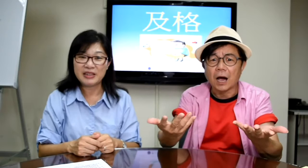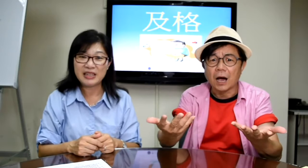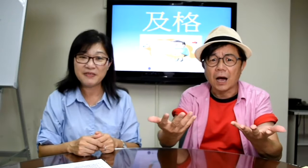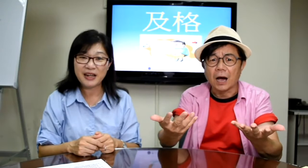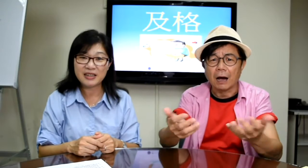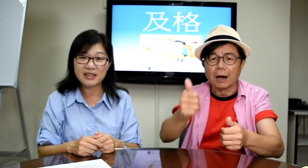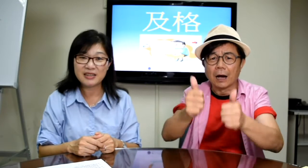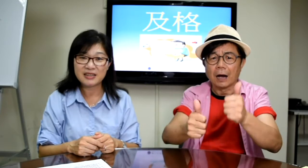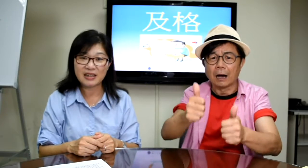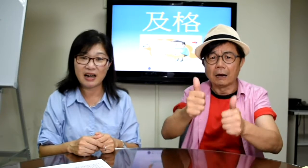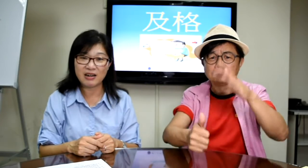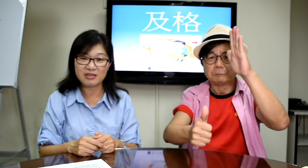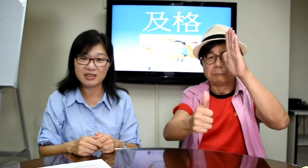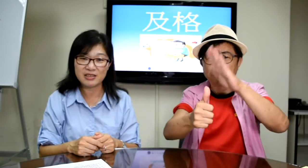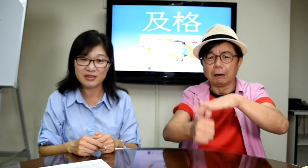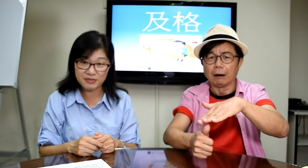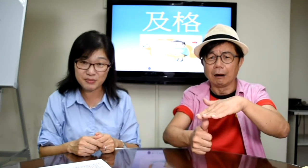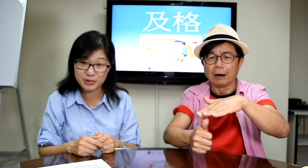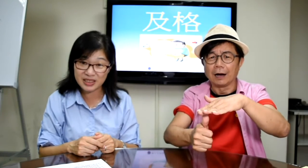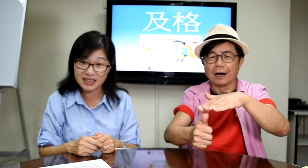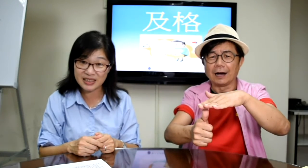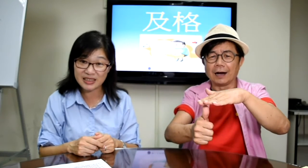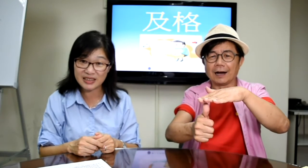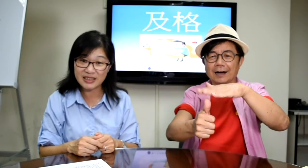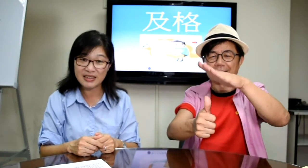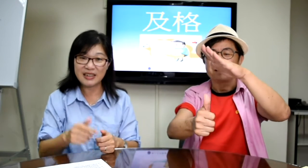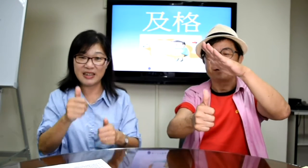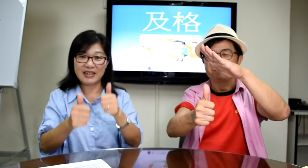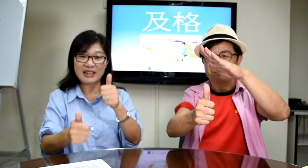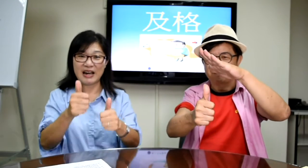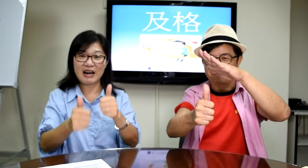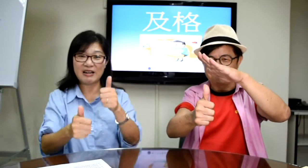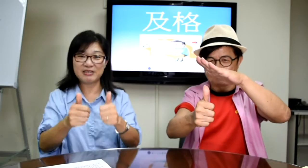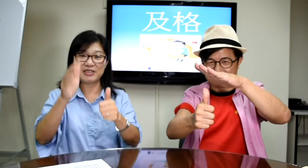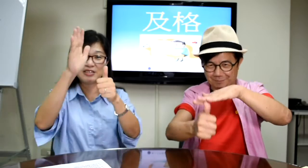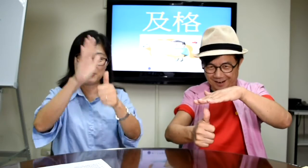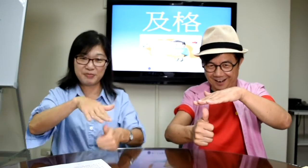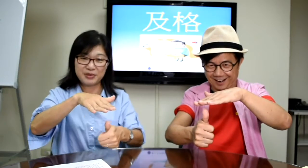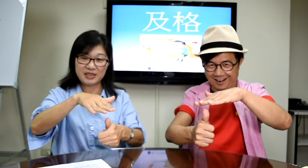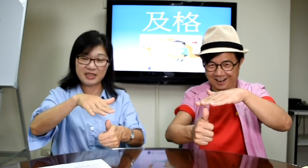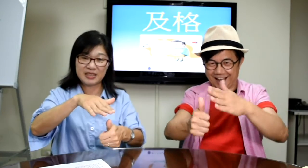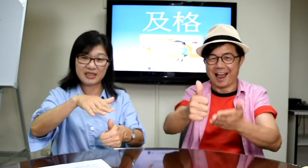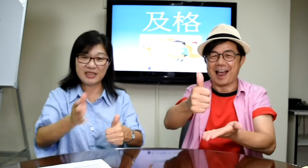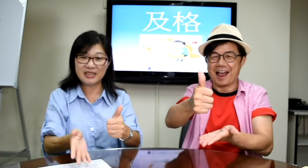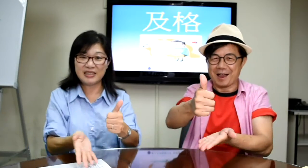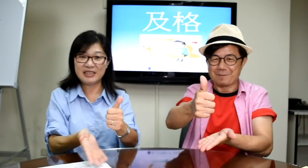相反呢，考试不及格，考试不及格，及